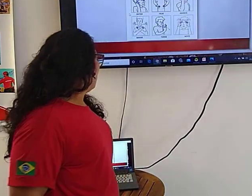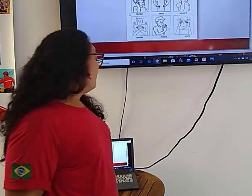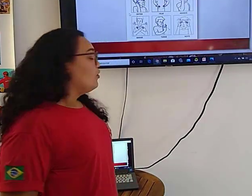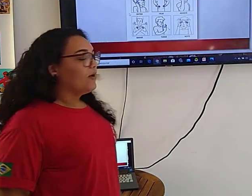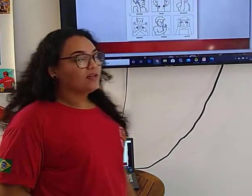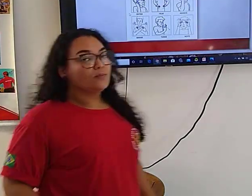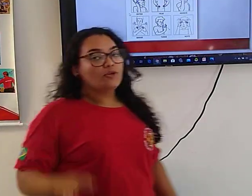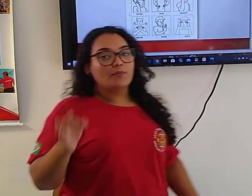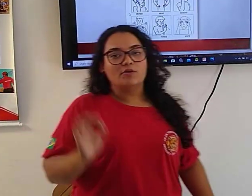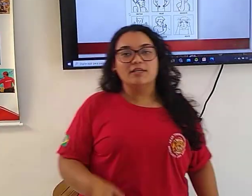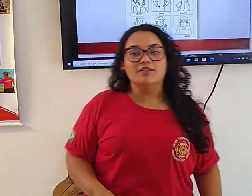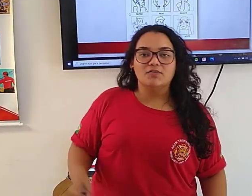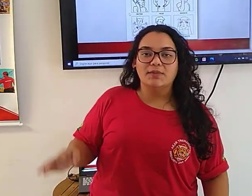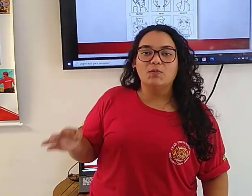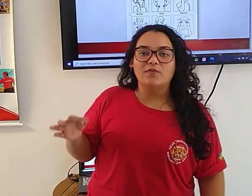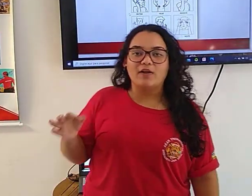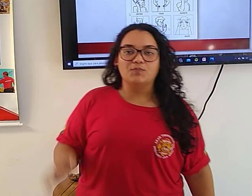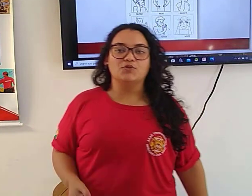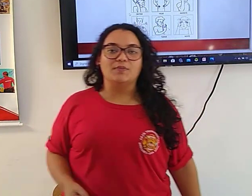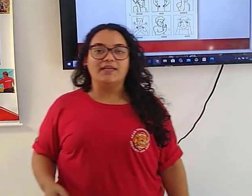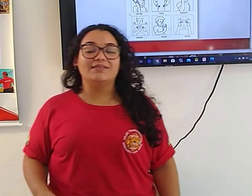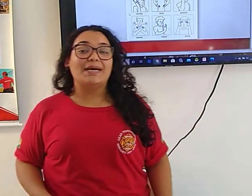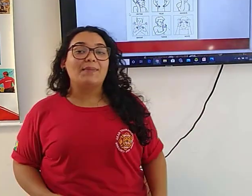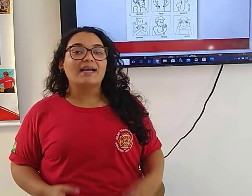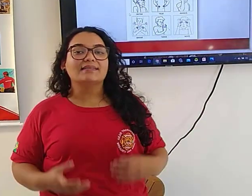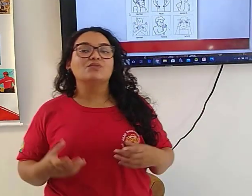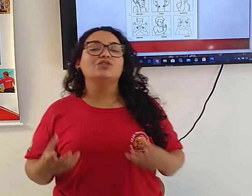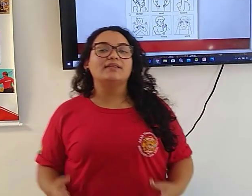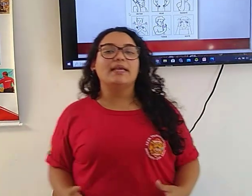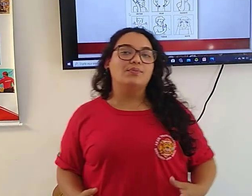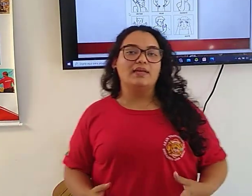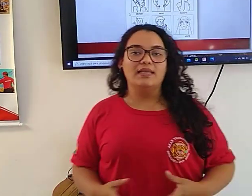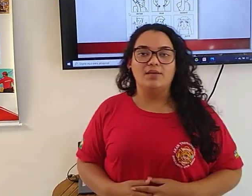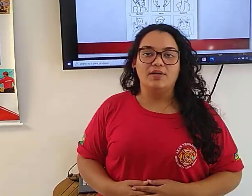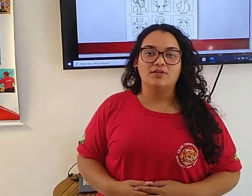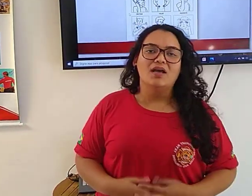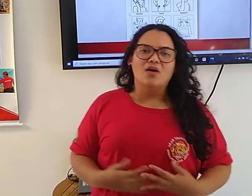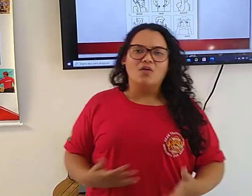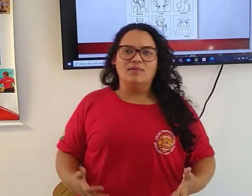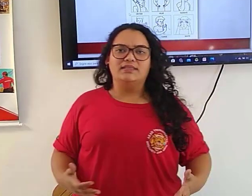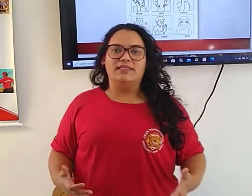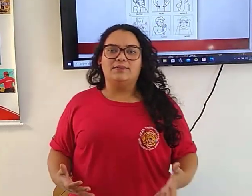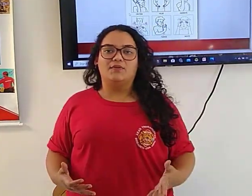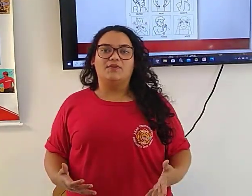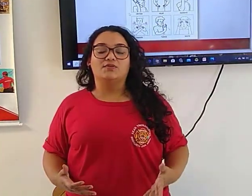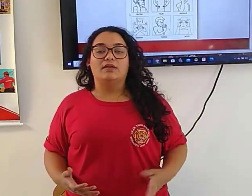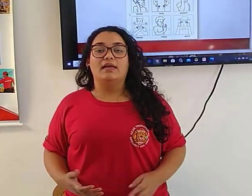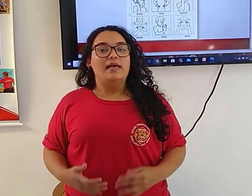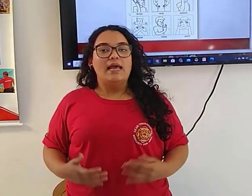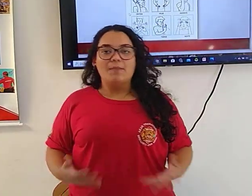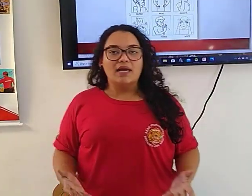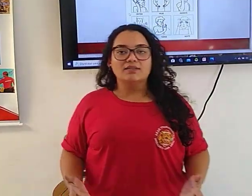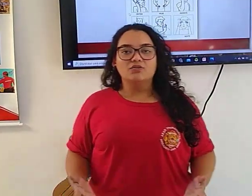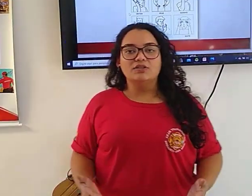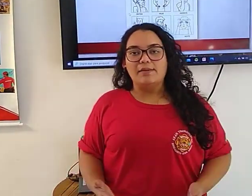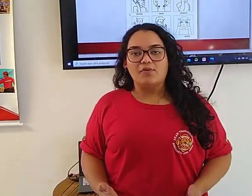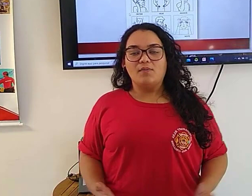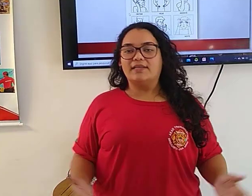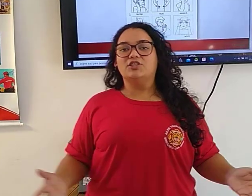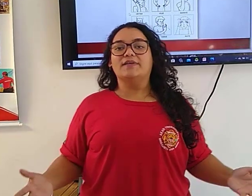Uma coisa muito importante que eu sempre falo para os meninos é a marcação de tempo na Libras. Como assim, professora? É a marcação de tempo. Como é que a gente vai